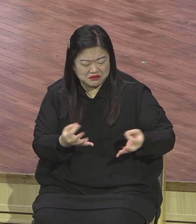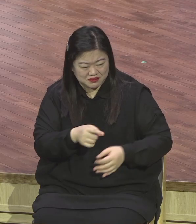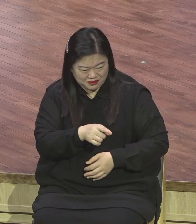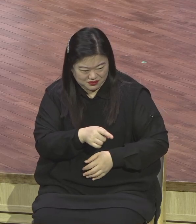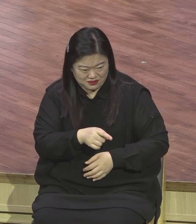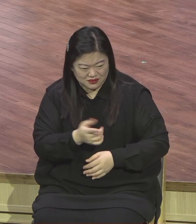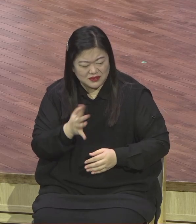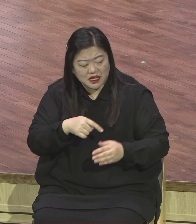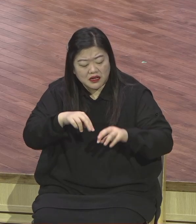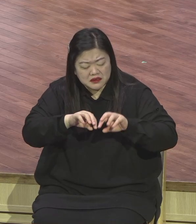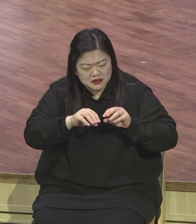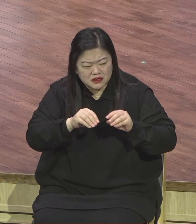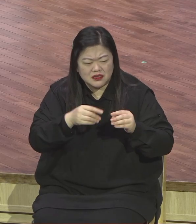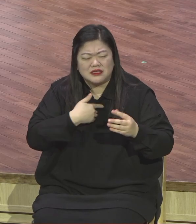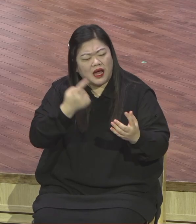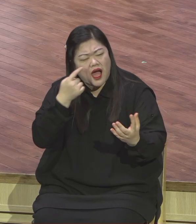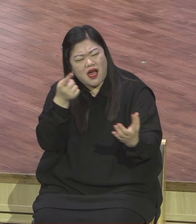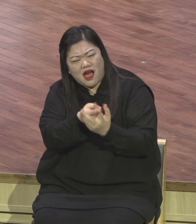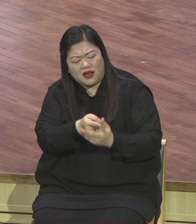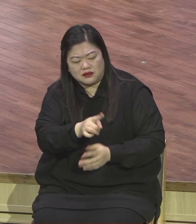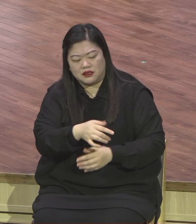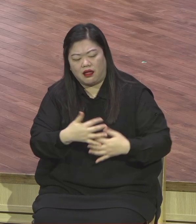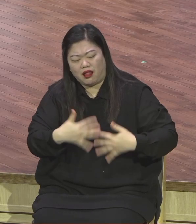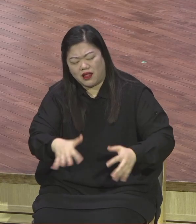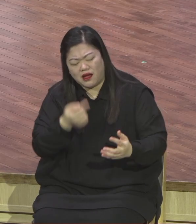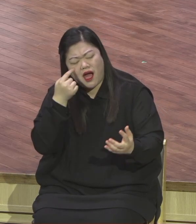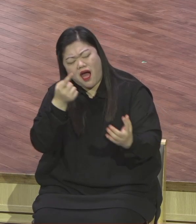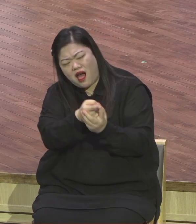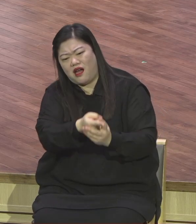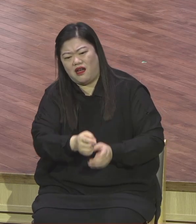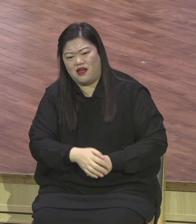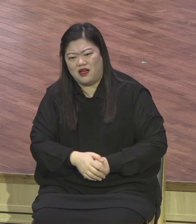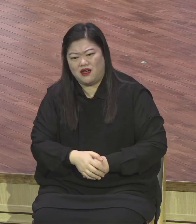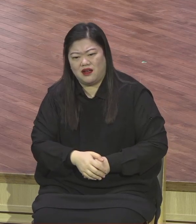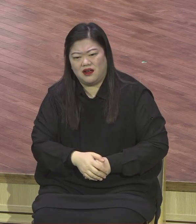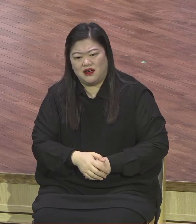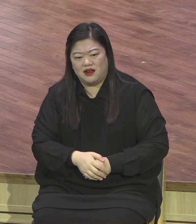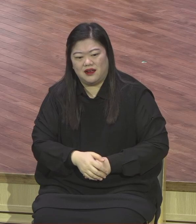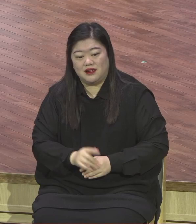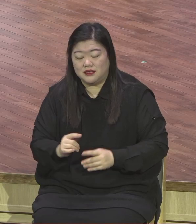철저한 오래전부터 그렇게 체질화된 외식이거든요. 외식.